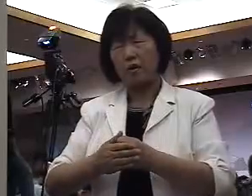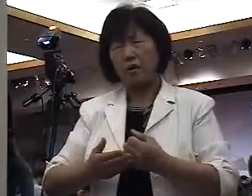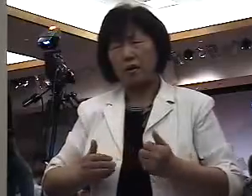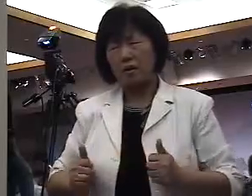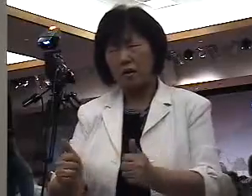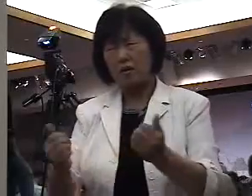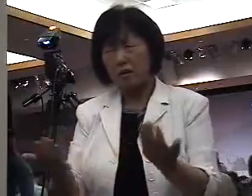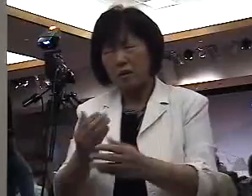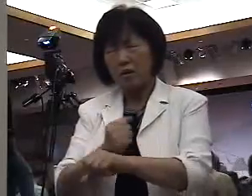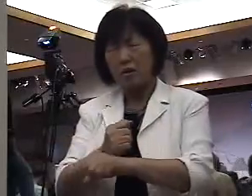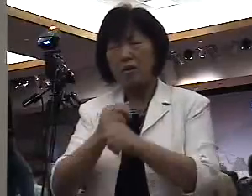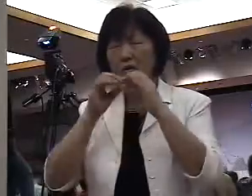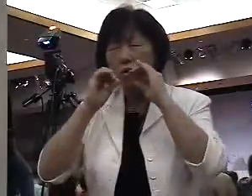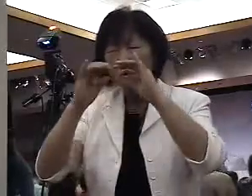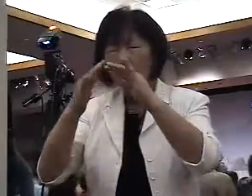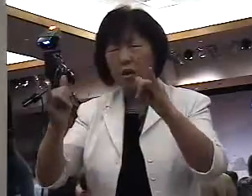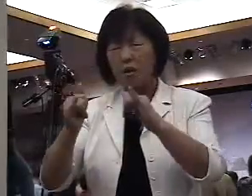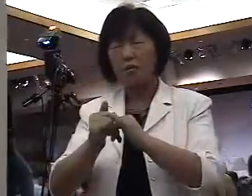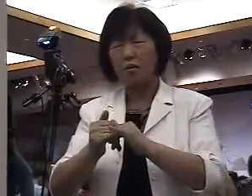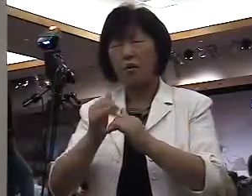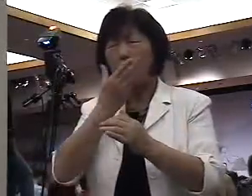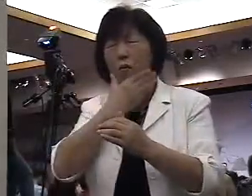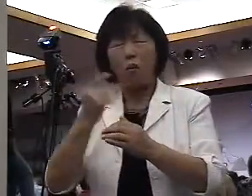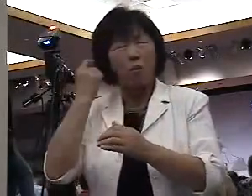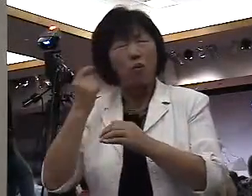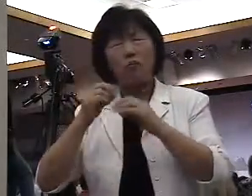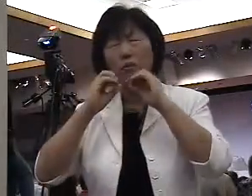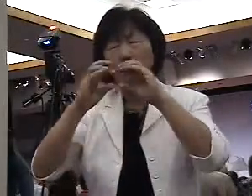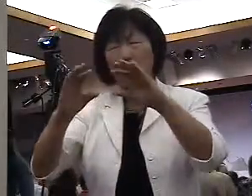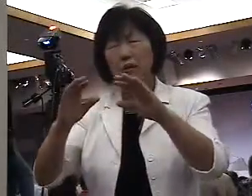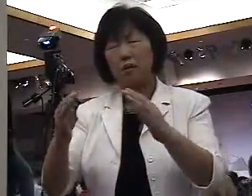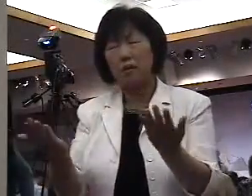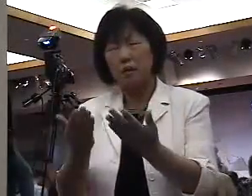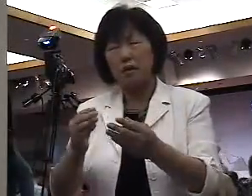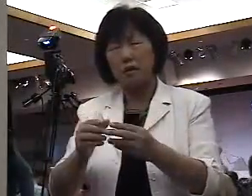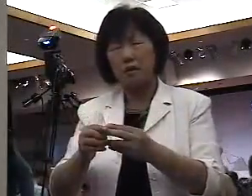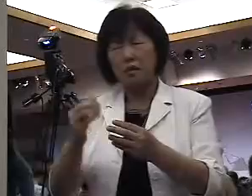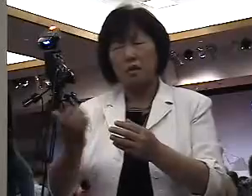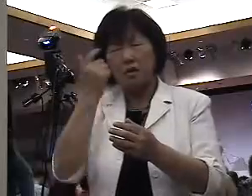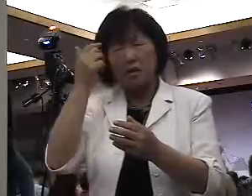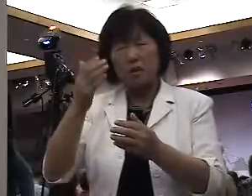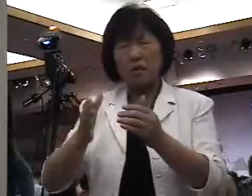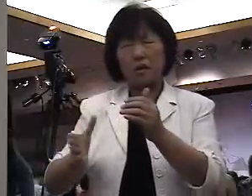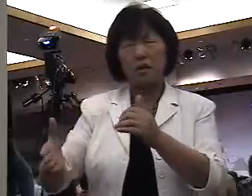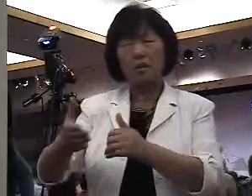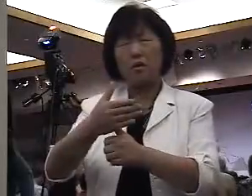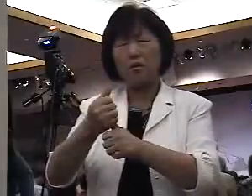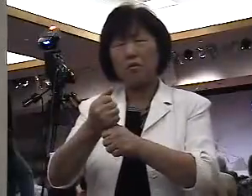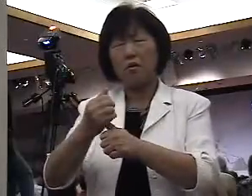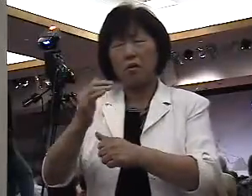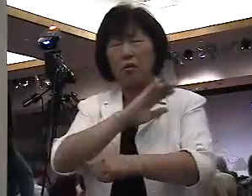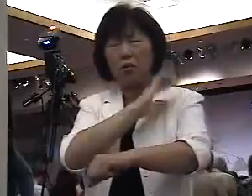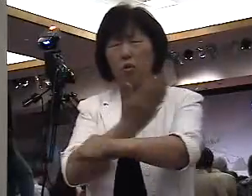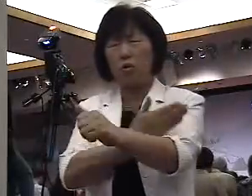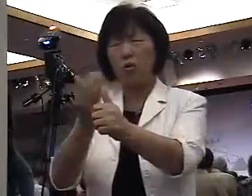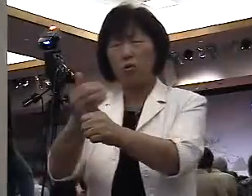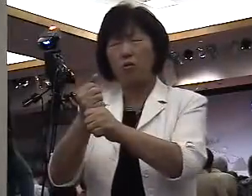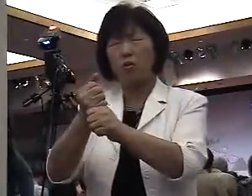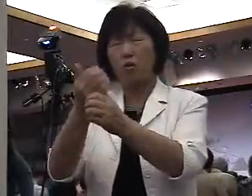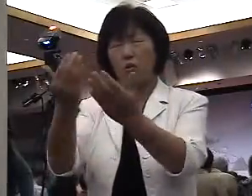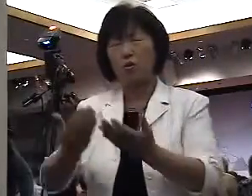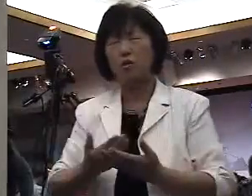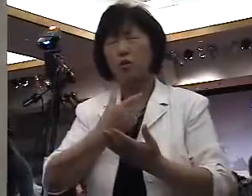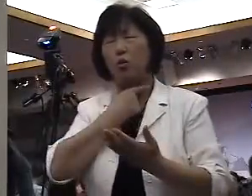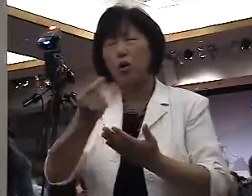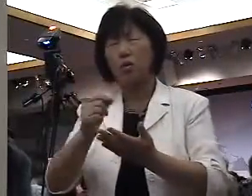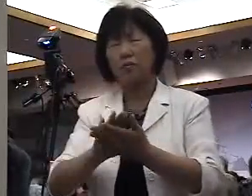전 제임스 에이미의 선교사님의 복음 전파 사역에 성령의 사잡혀 사역하도록 권능으로 붙들어 주시기를